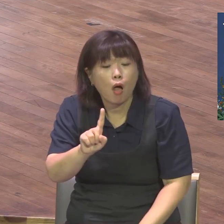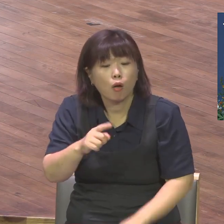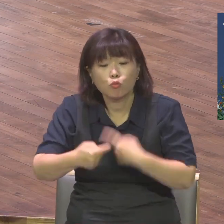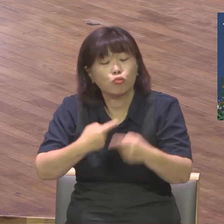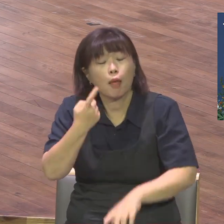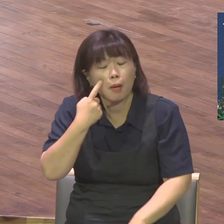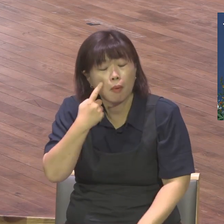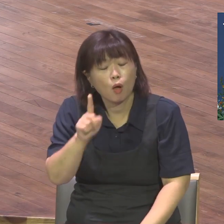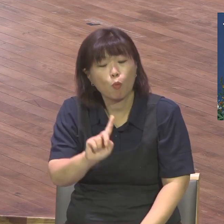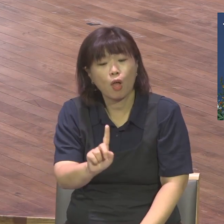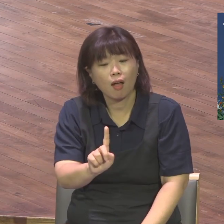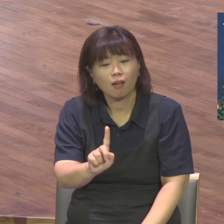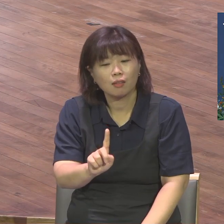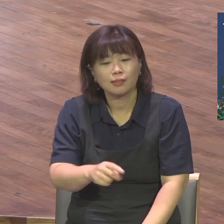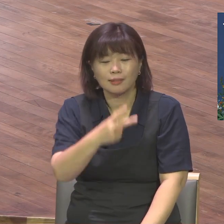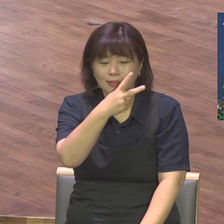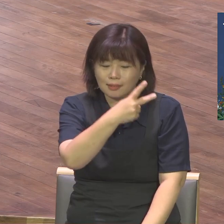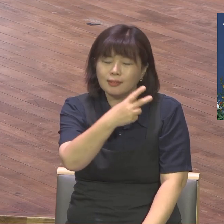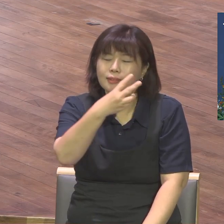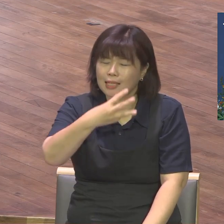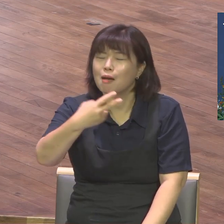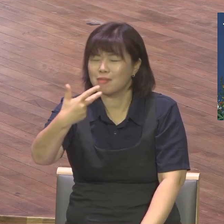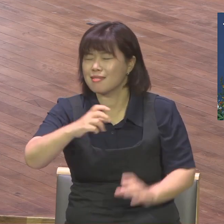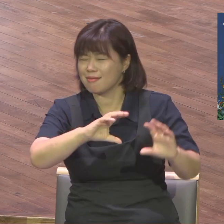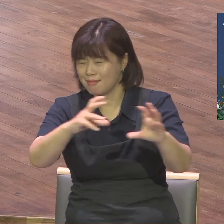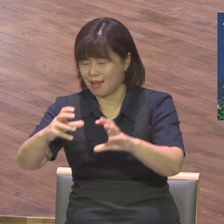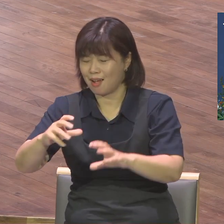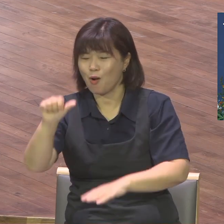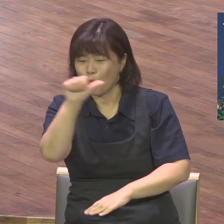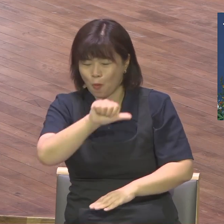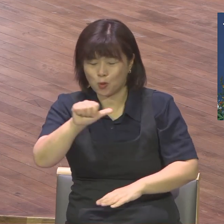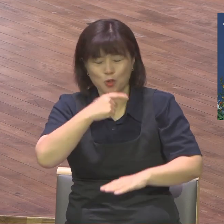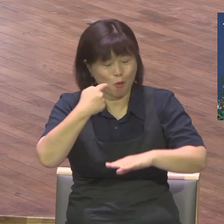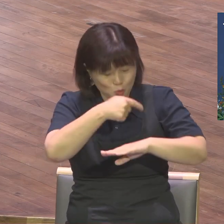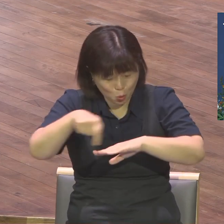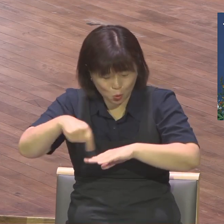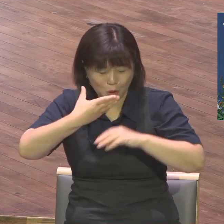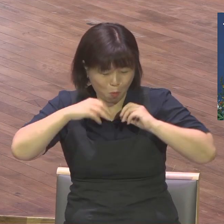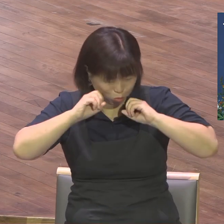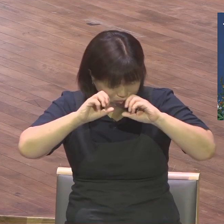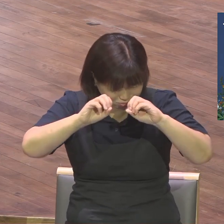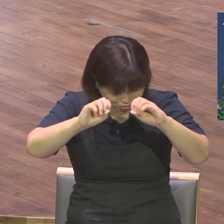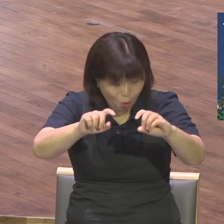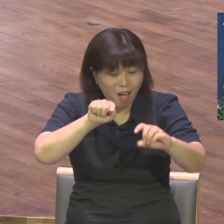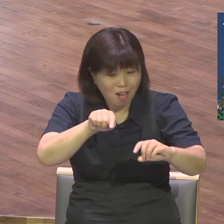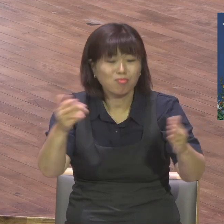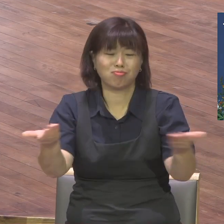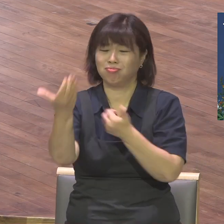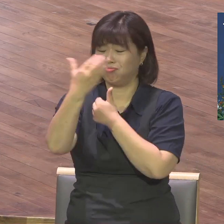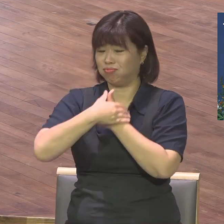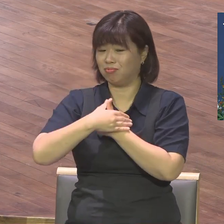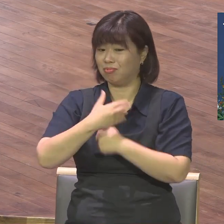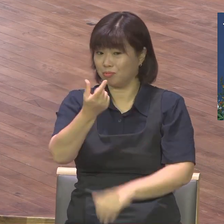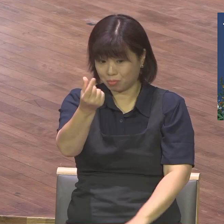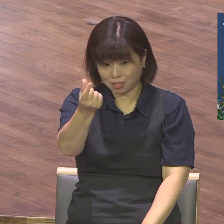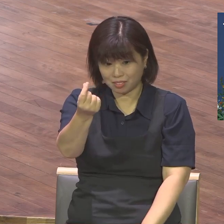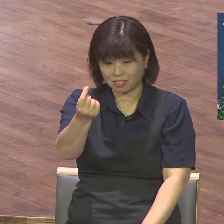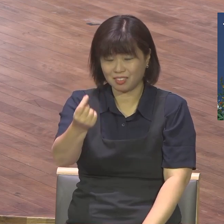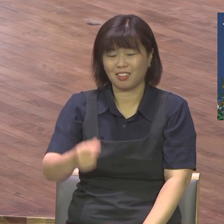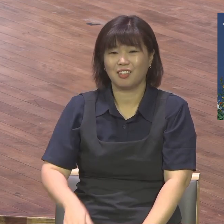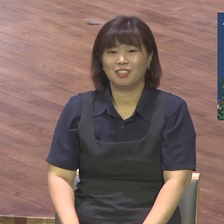복음아. 아멘. 답 났어요. 우리는 다 답 났어요. 우리가 사는 목적이 이삼천하라